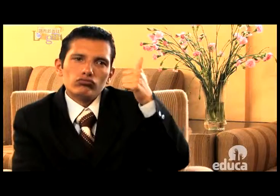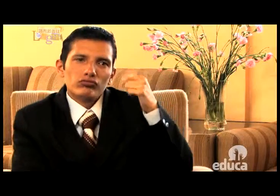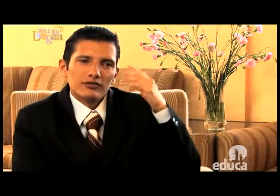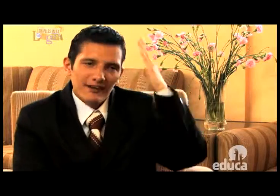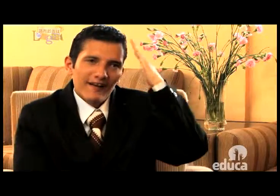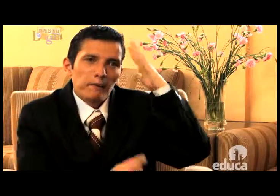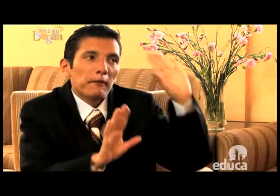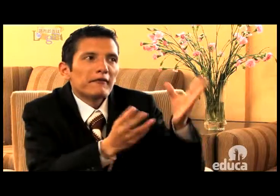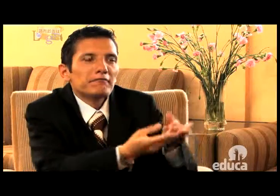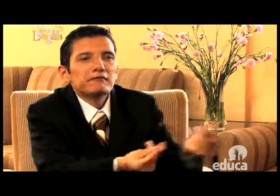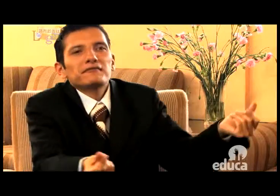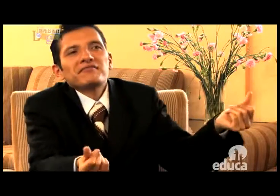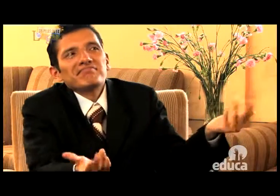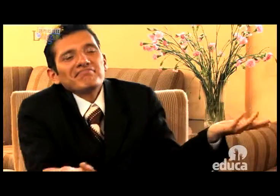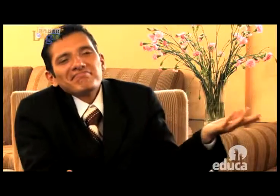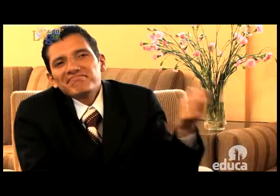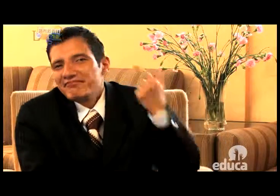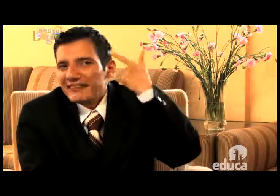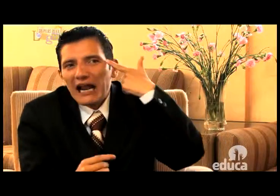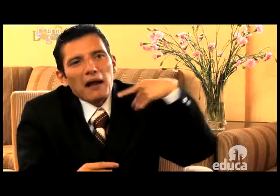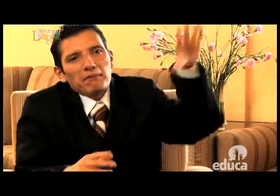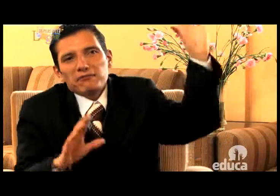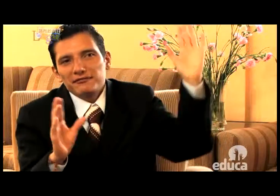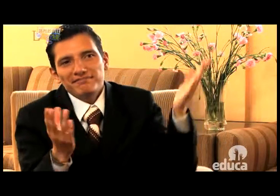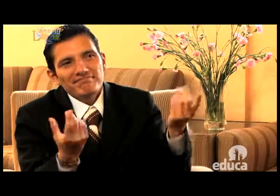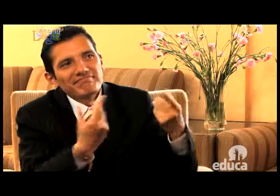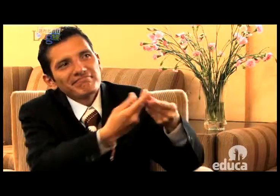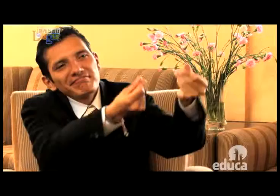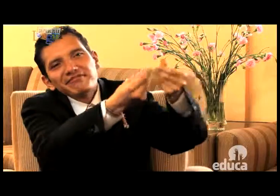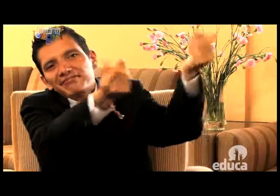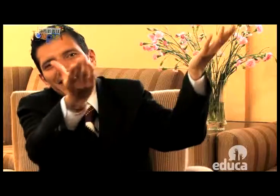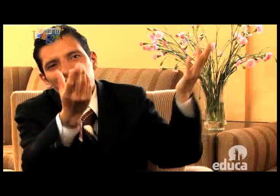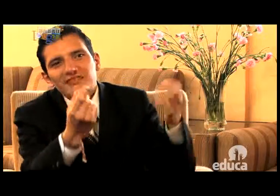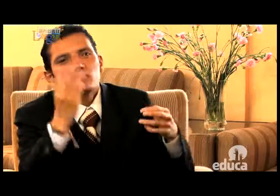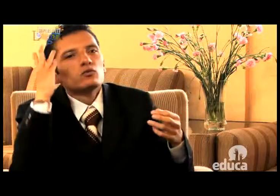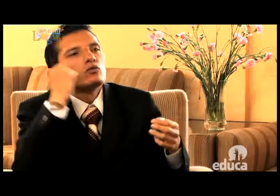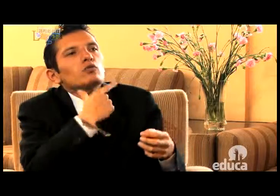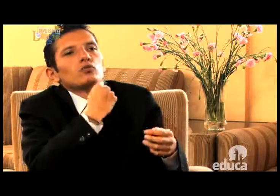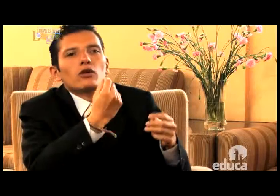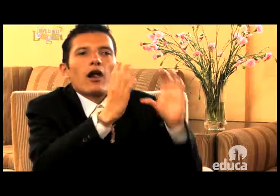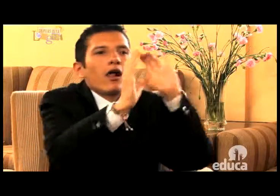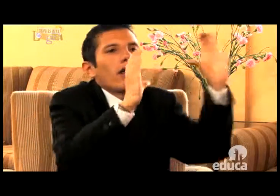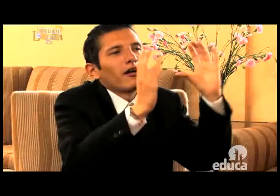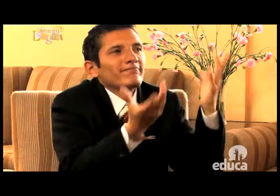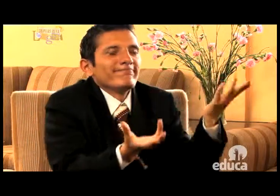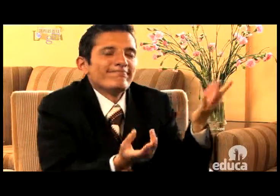Mis amigos oyentes ya no están, pero bueno, yo sigo conociendo a más personas.